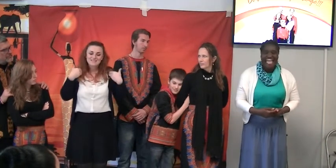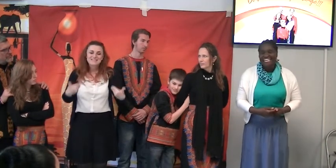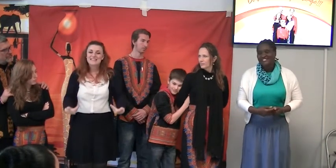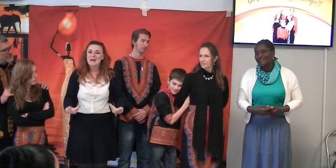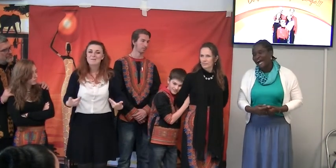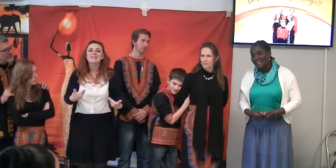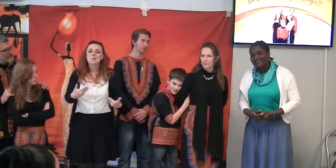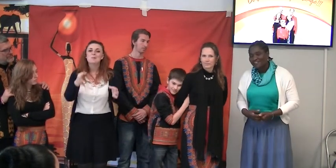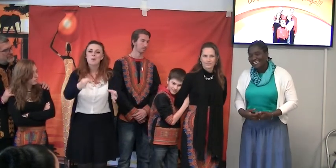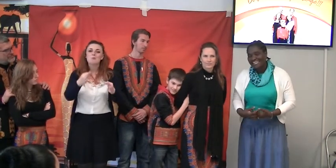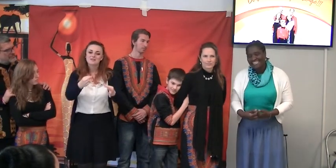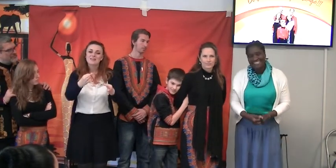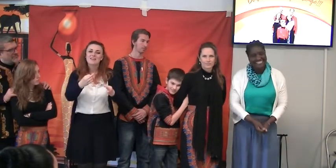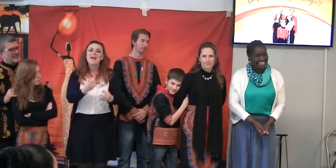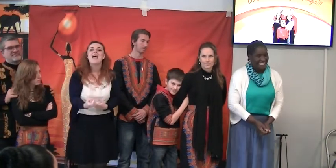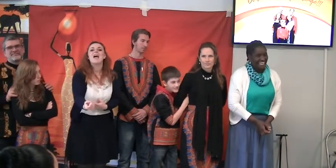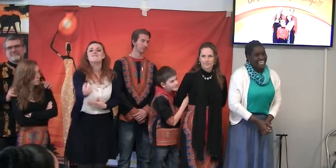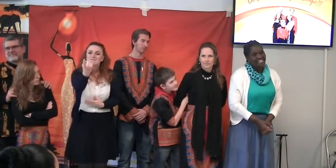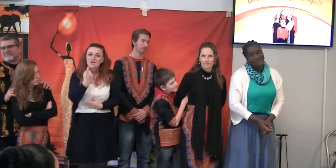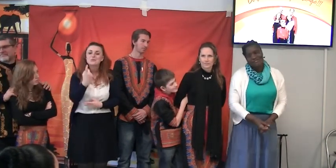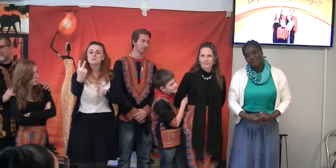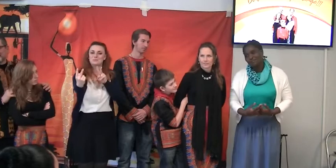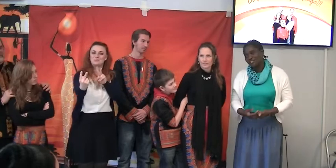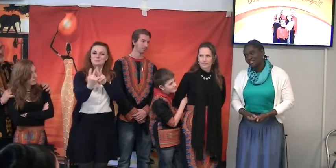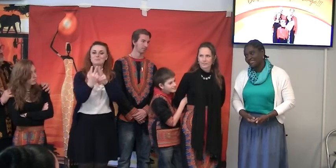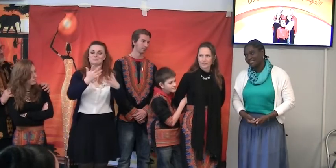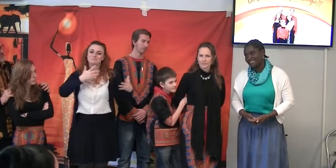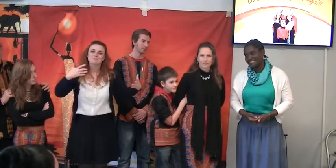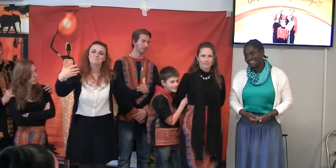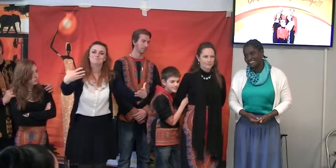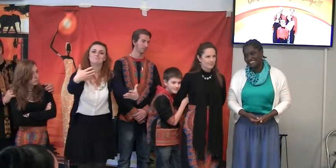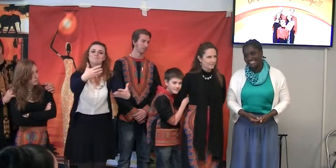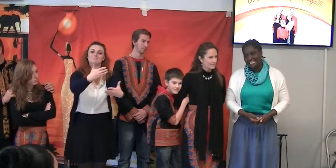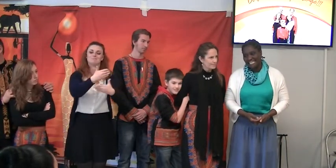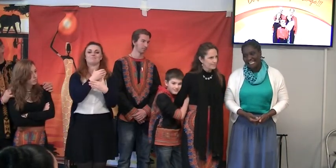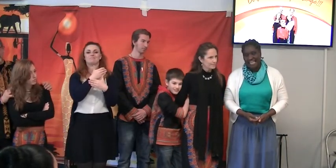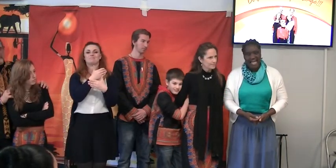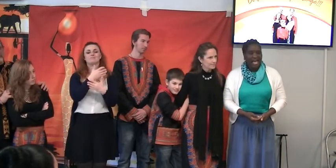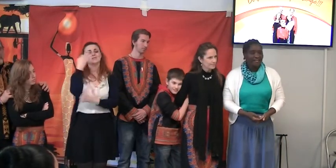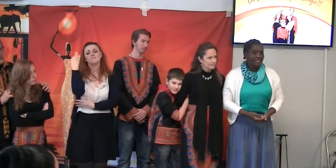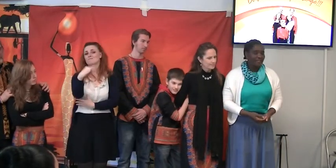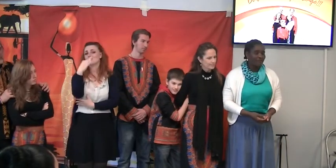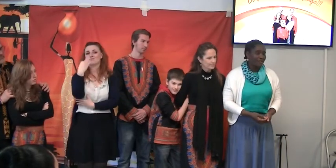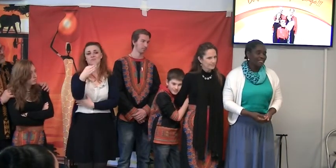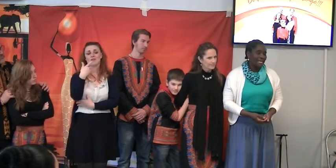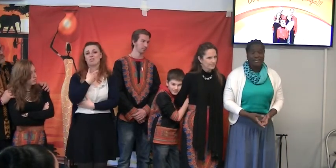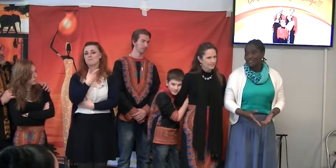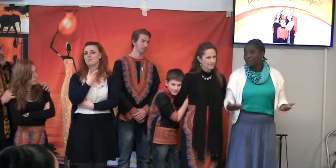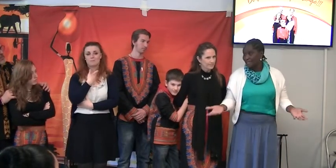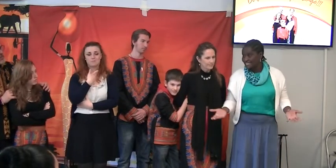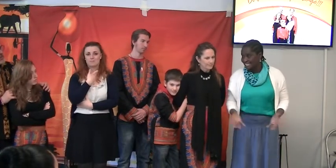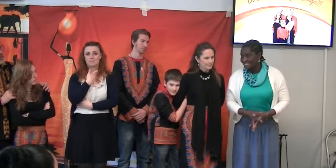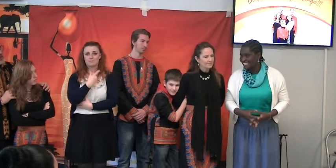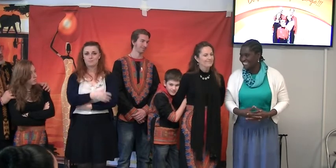trovarmi. To hug me. Per abbracciarmi. It was so special. Era veramente speciale. I really felt like a